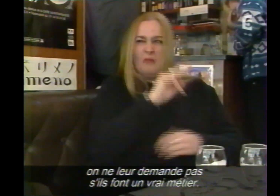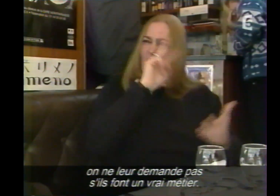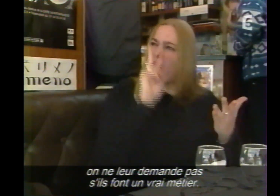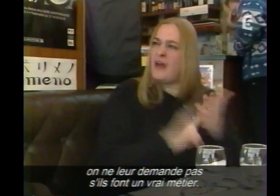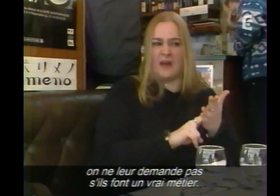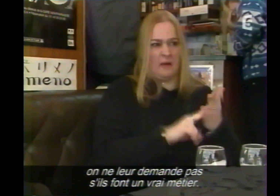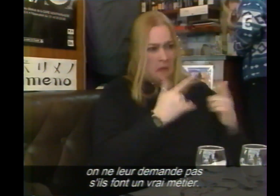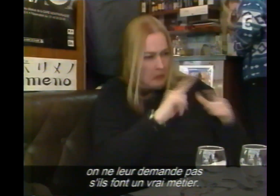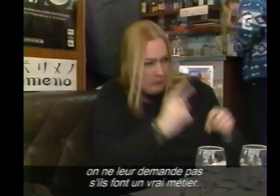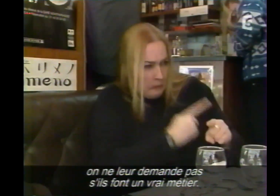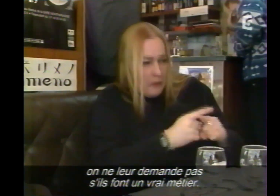parce que...